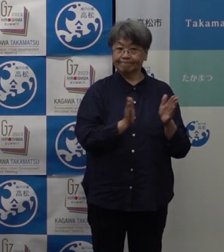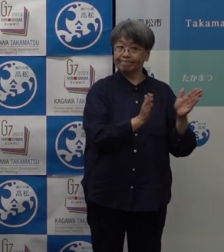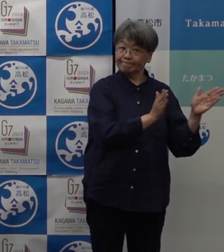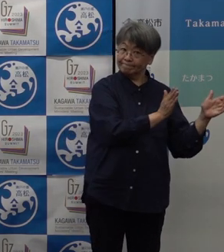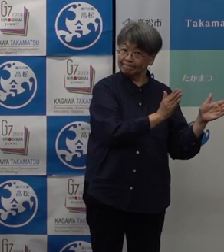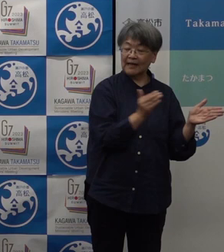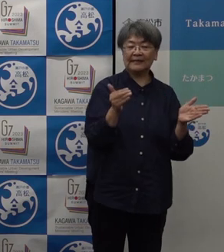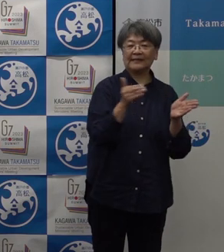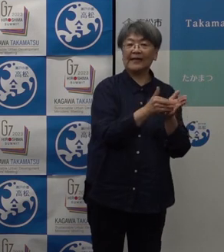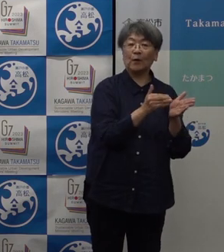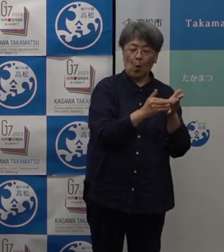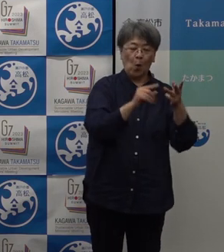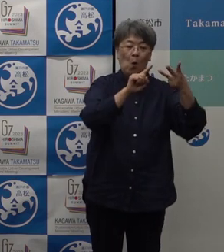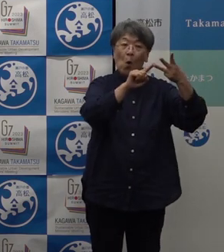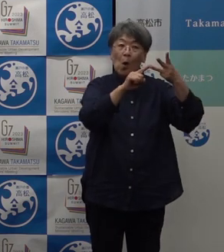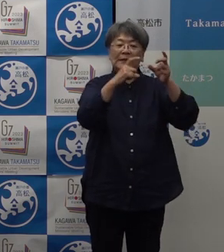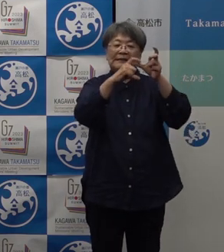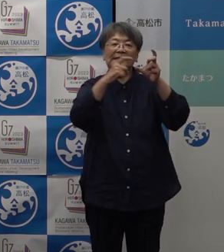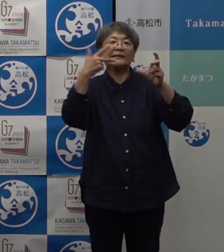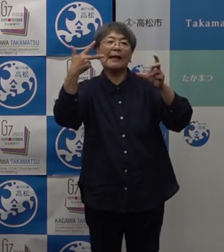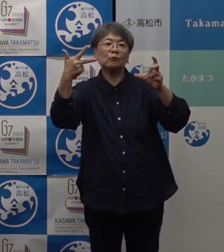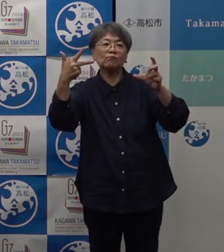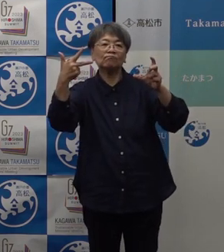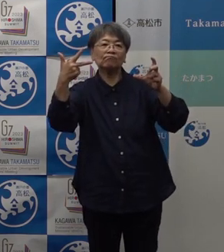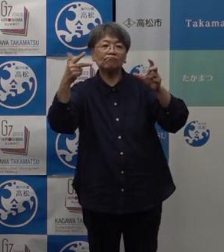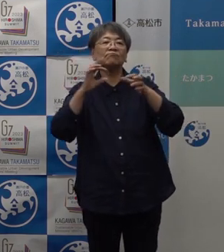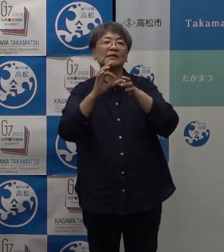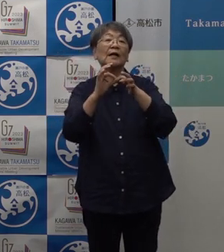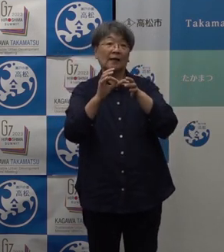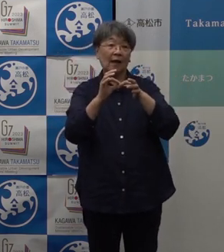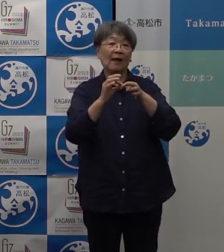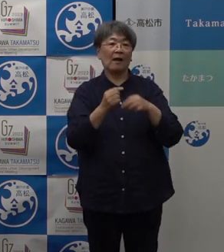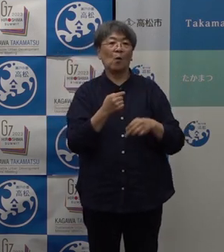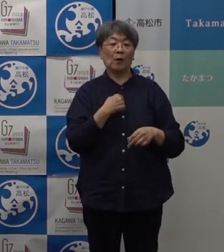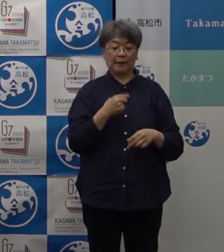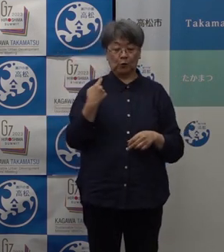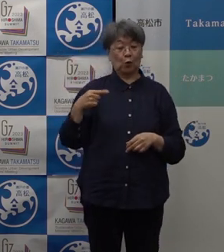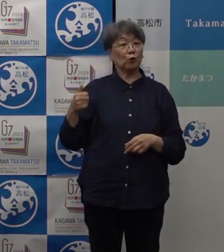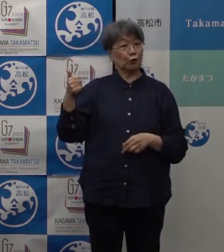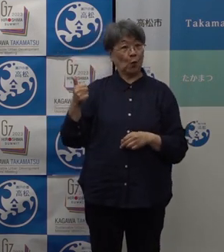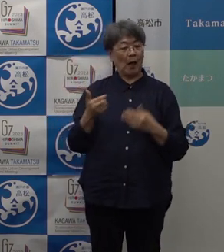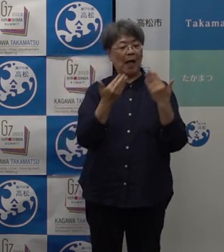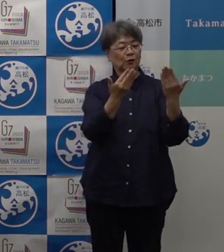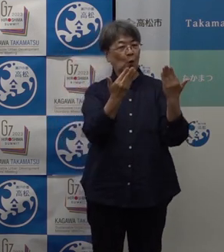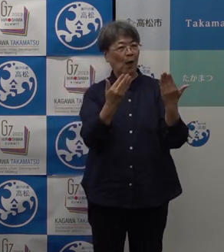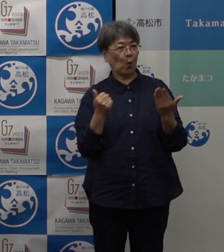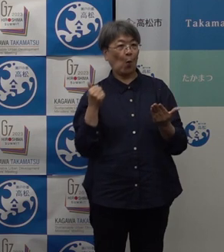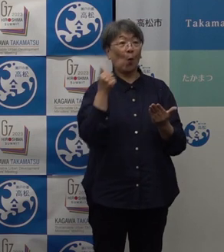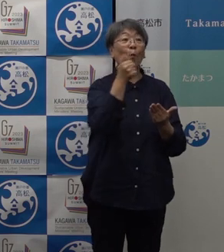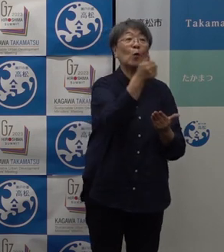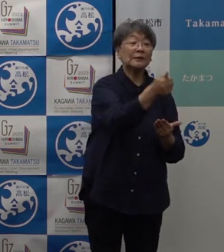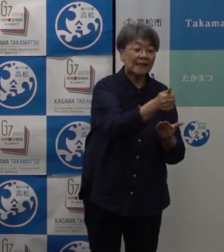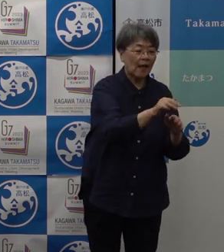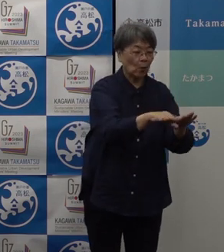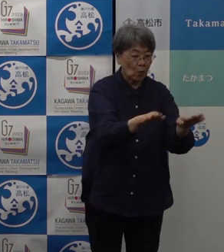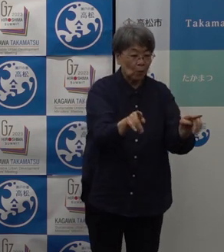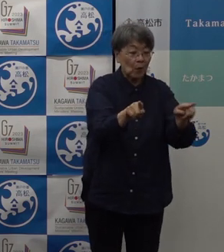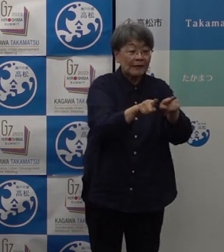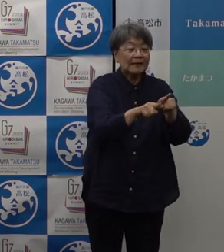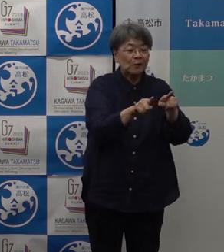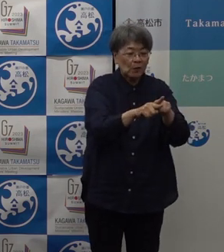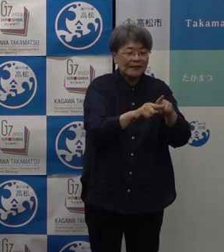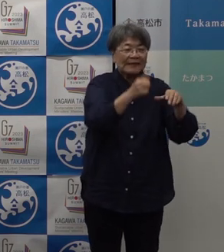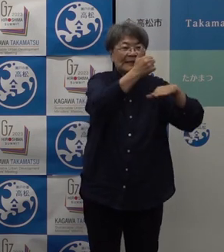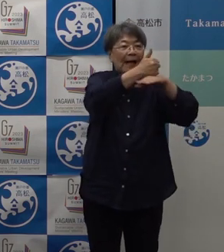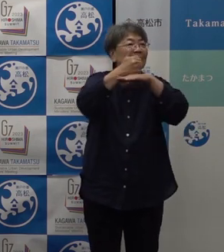最後3つ目も G7 関連ということでございますが、私と教育長が小学校を訪問し、児童らとともにサミ